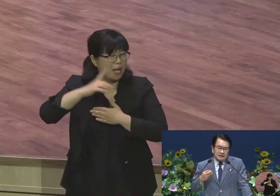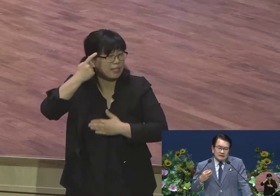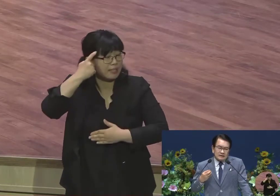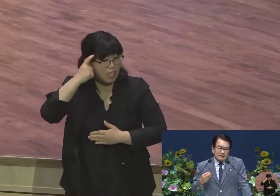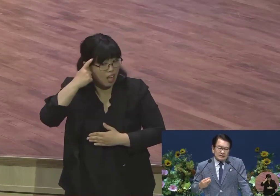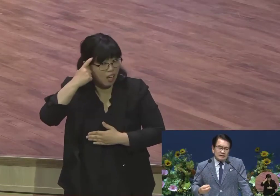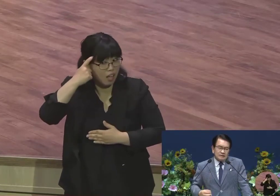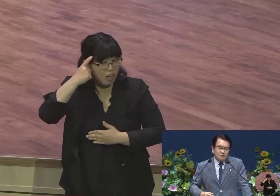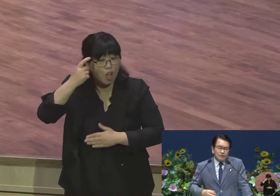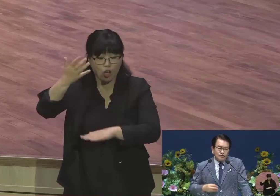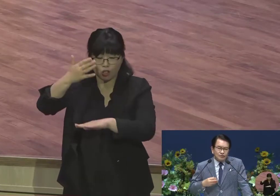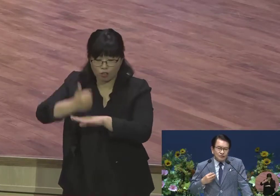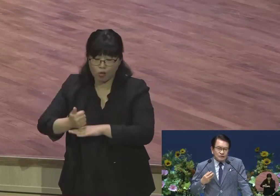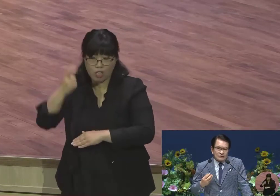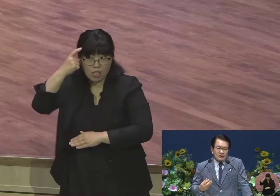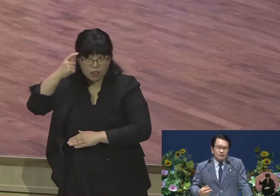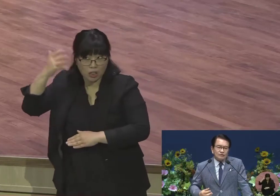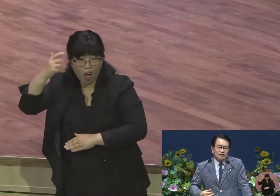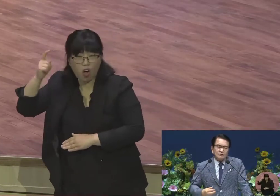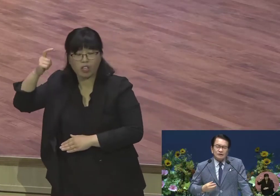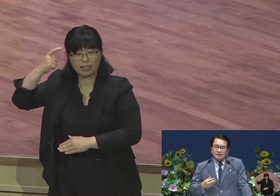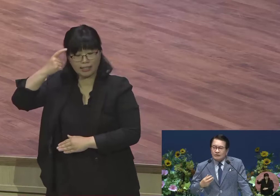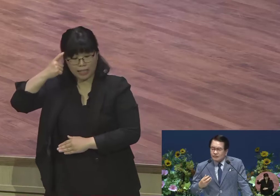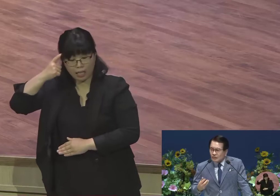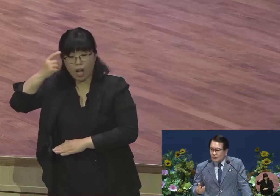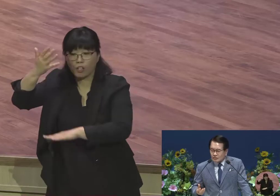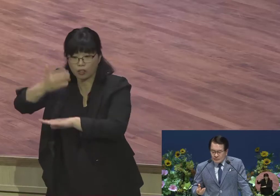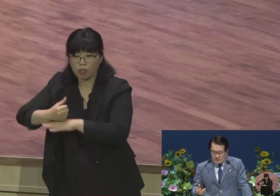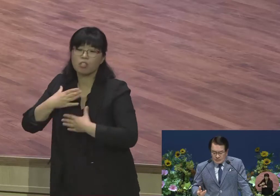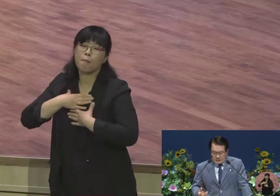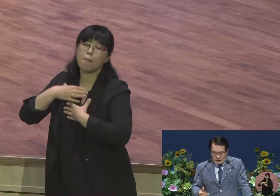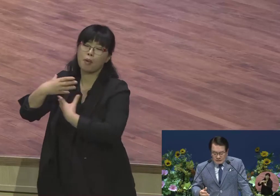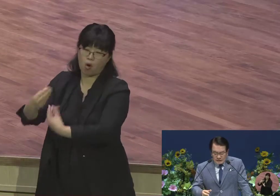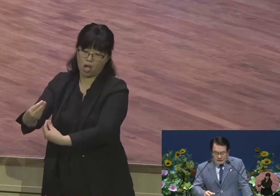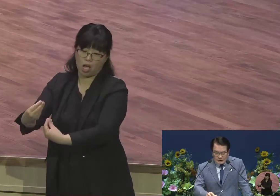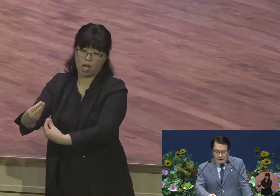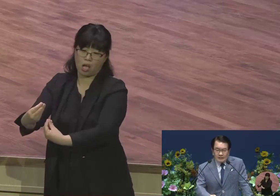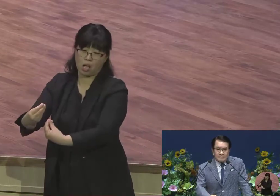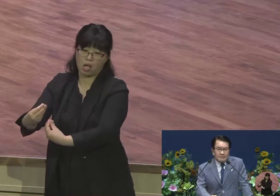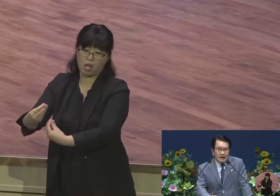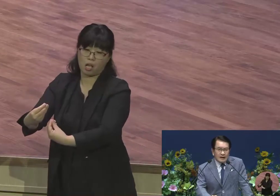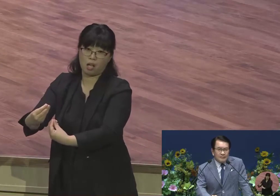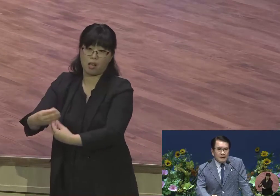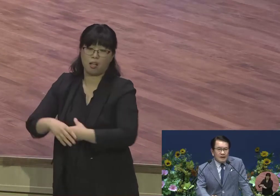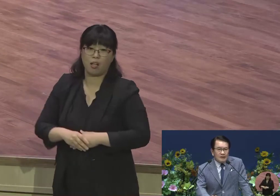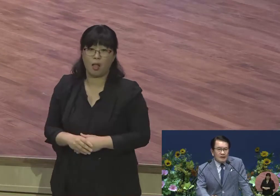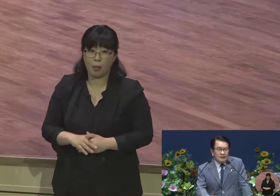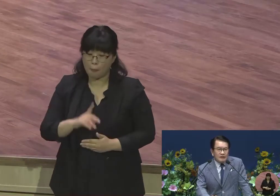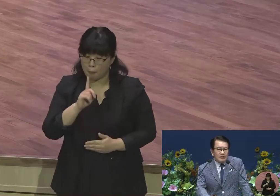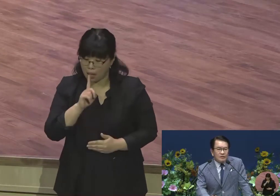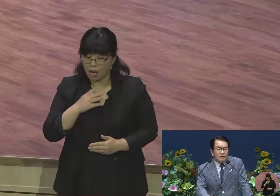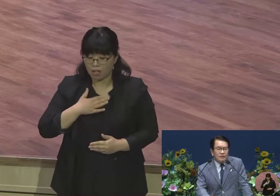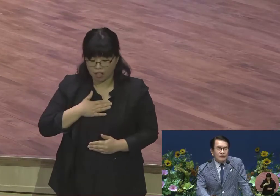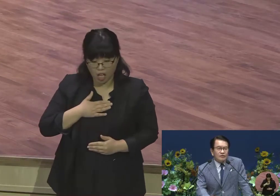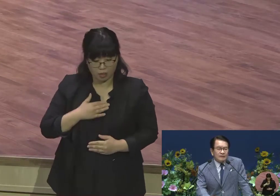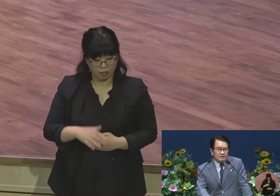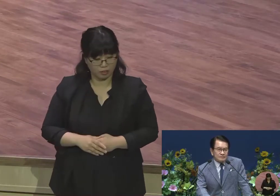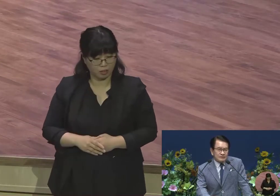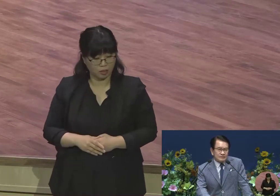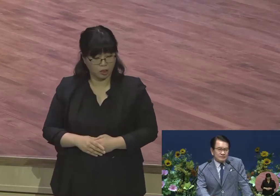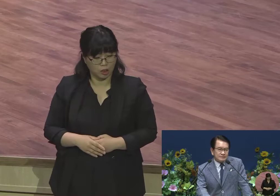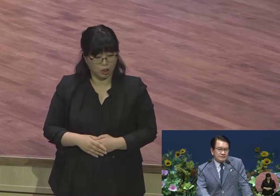있어서 인본주의를 자꾸 쓰면 설수록 그렇게 파밀러의 길로